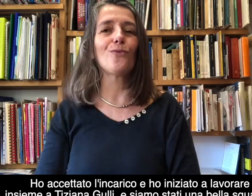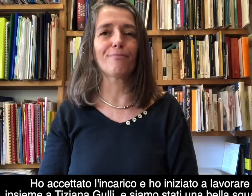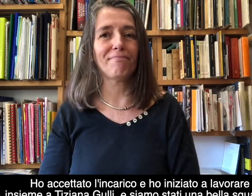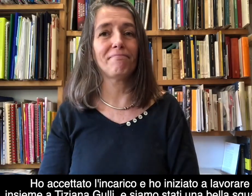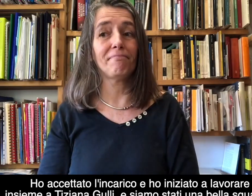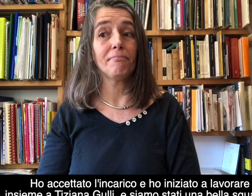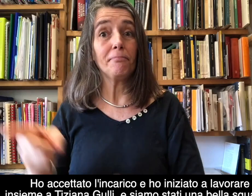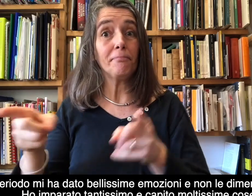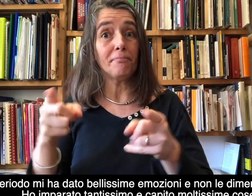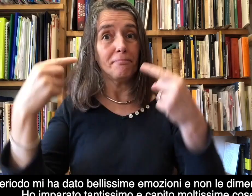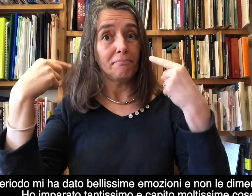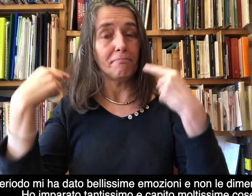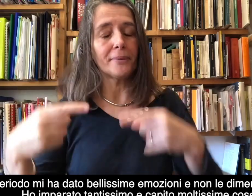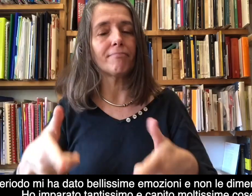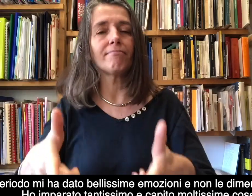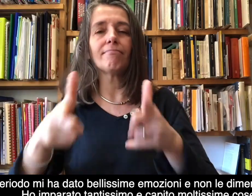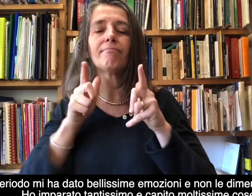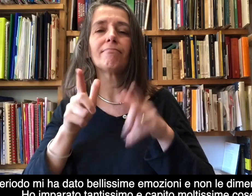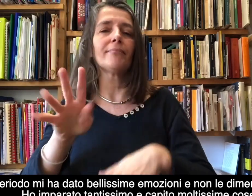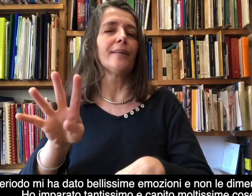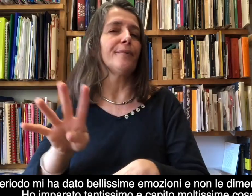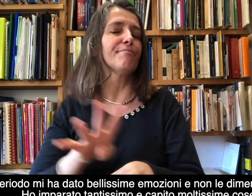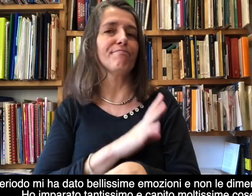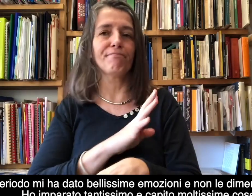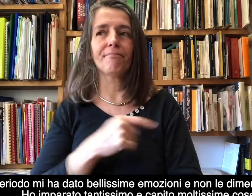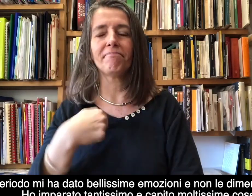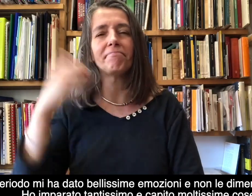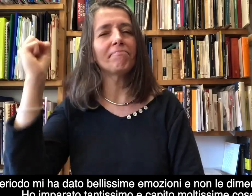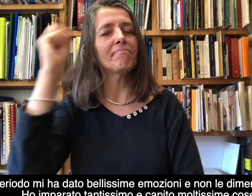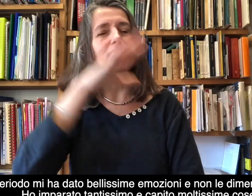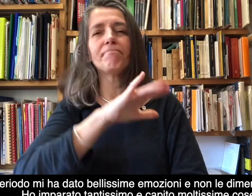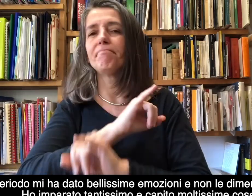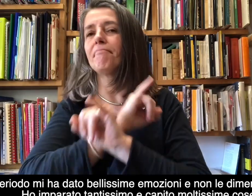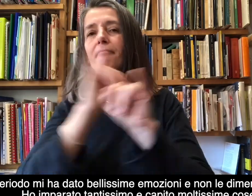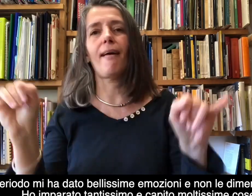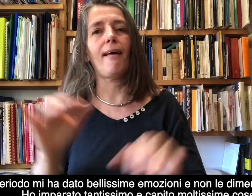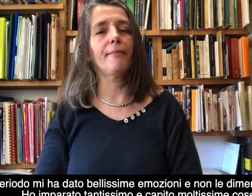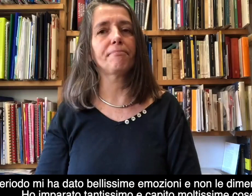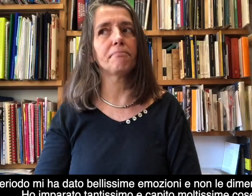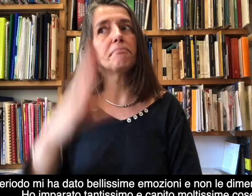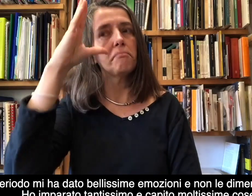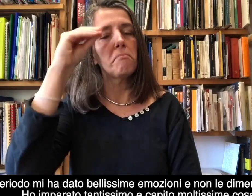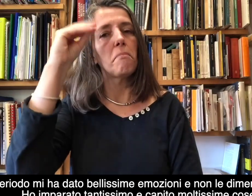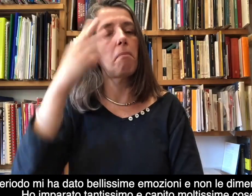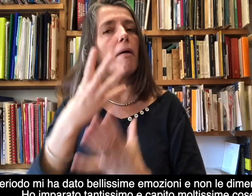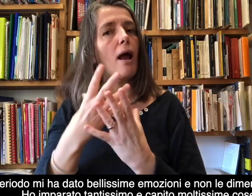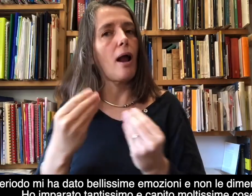una bella squadra quel periodo mi ha dato bellissime emozioni che non dimenticherò mai ho